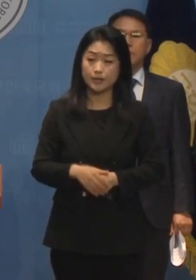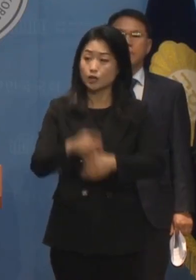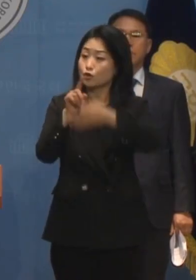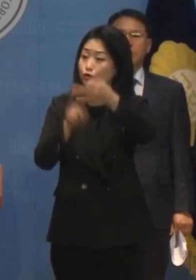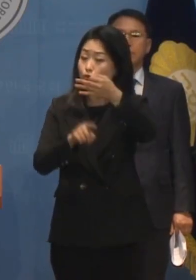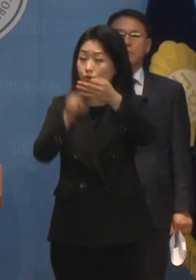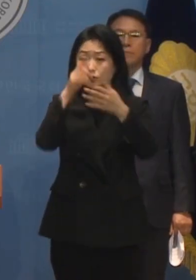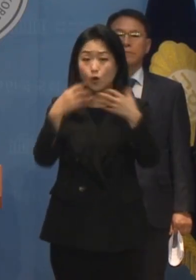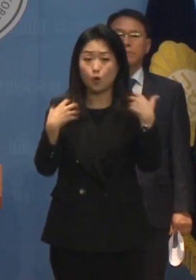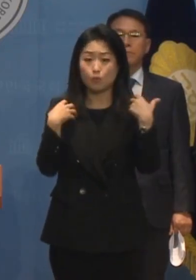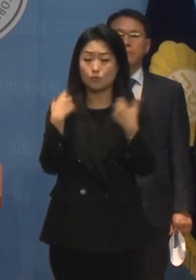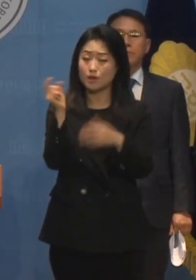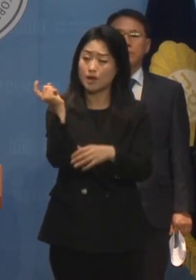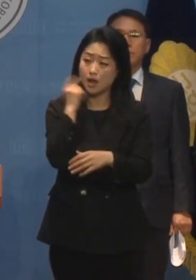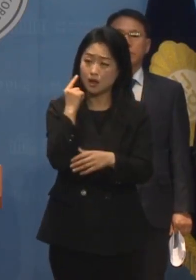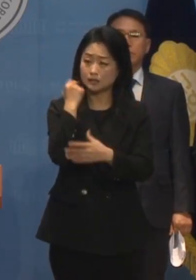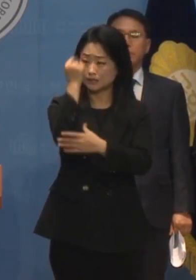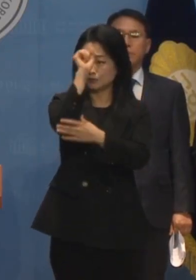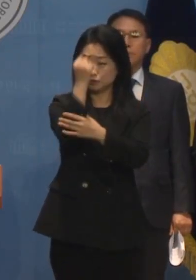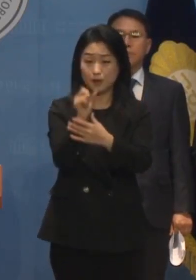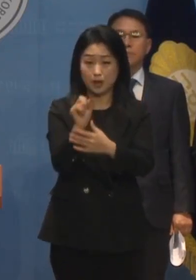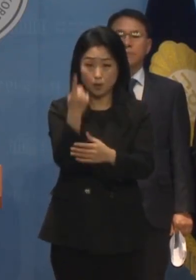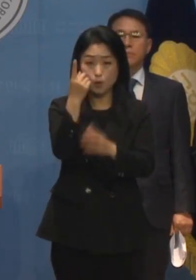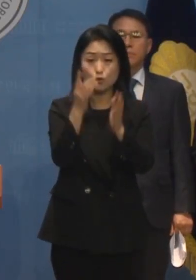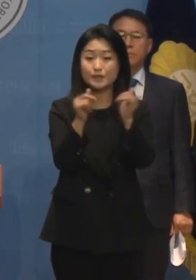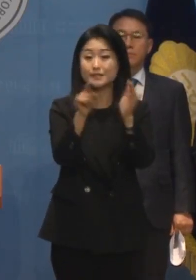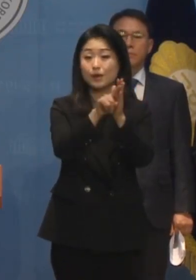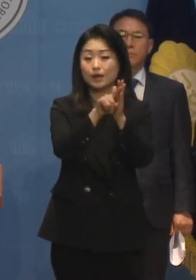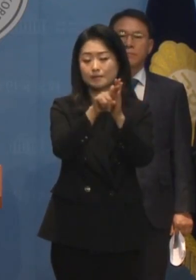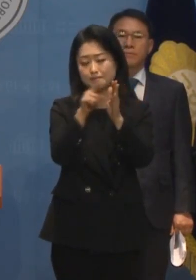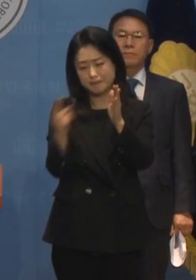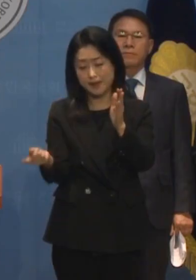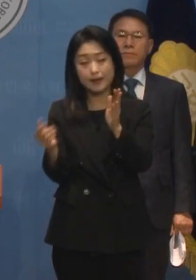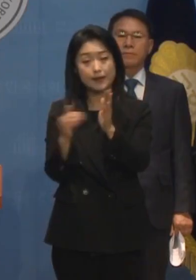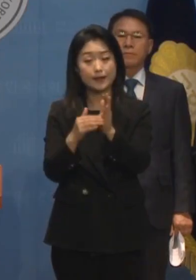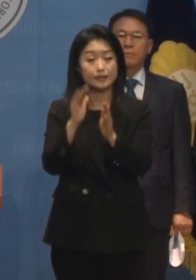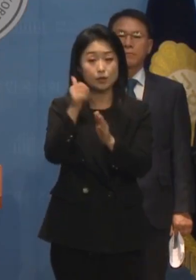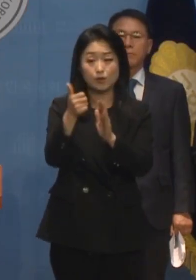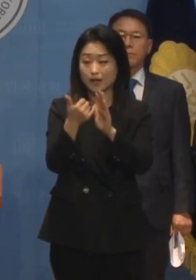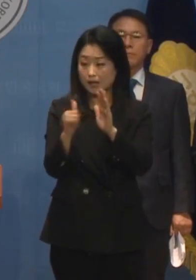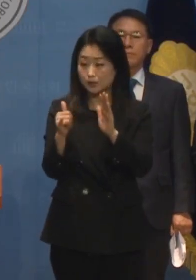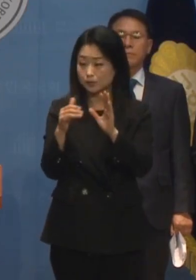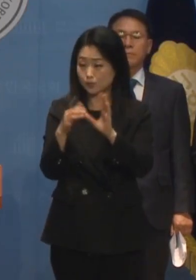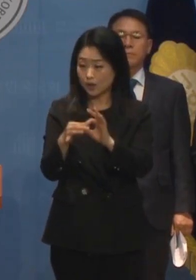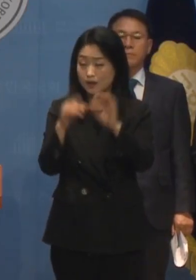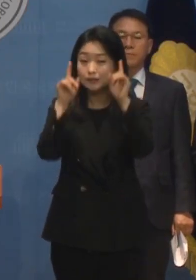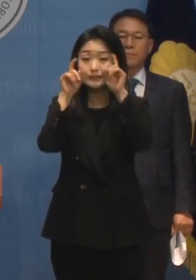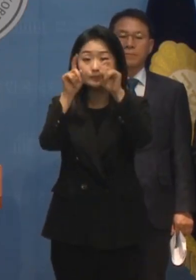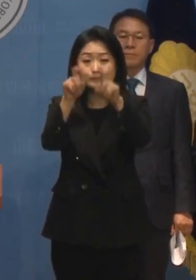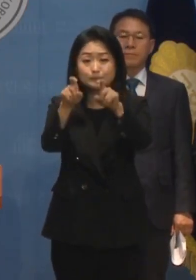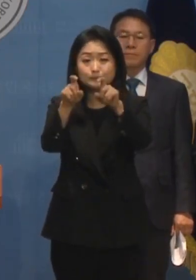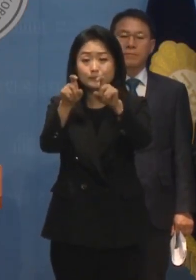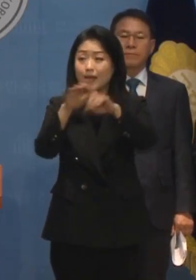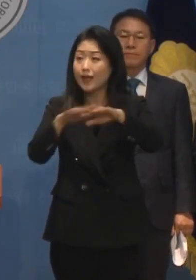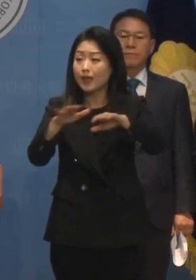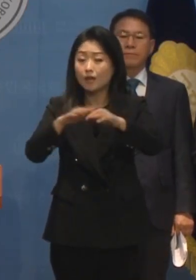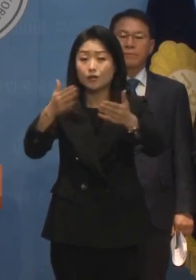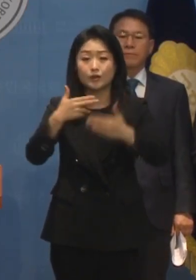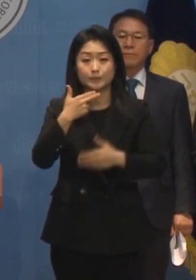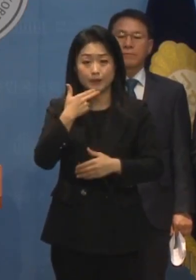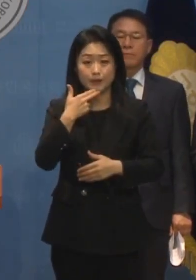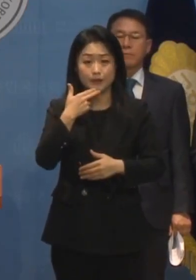거짓과 부패로 국민의 신뢰를 잃었습니다. 대통령 가족을 둘러싼 의혹들은 제대로 해명되지